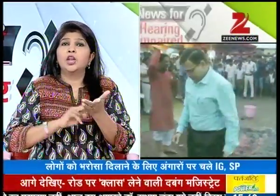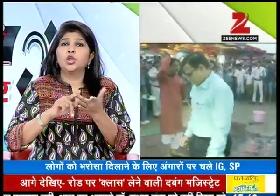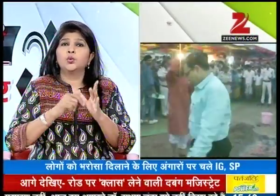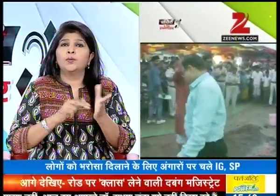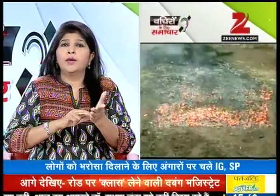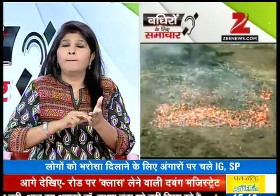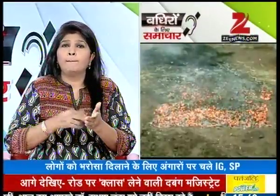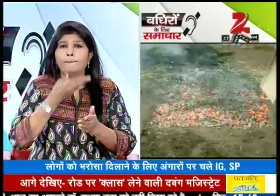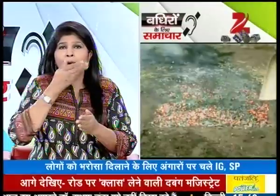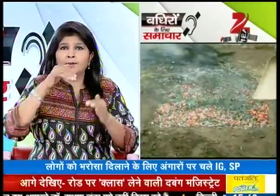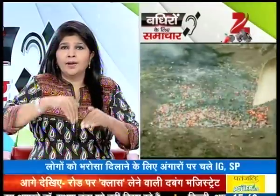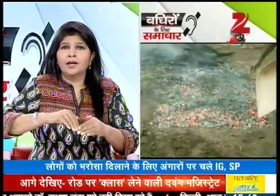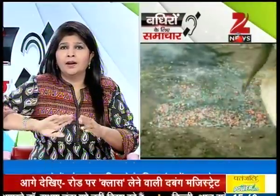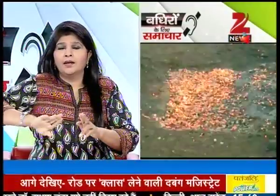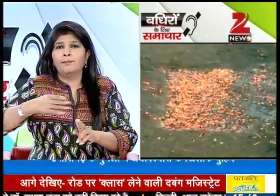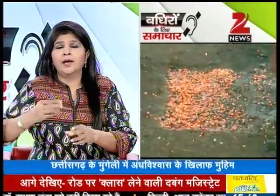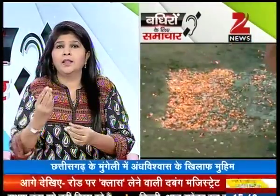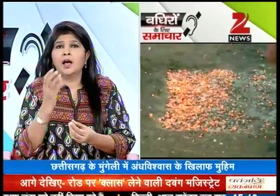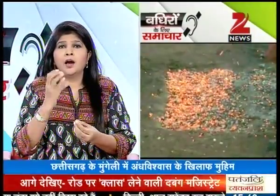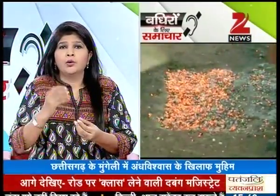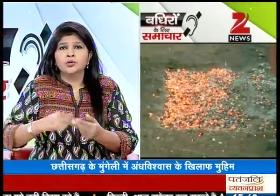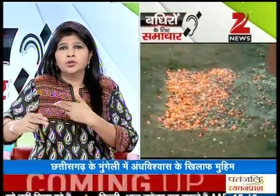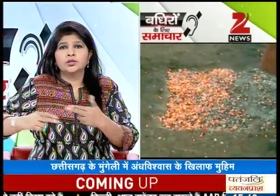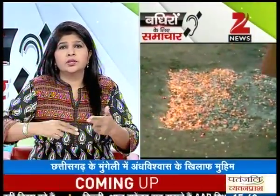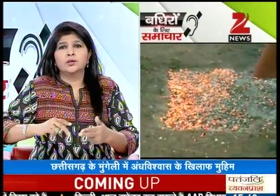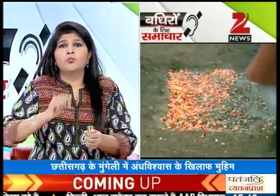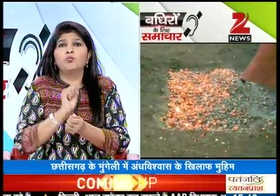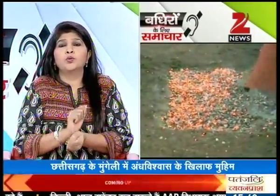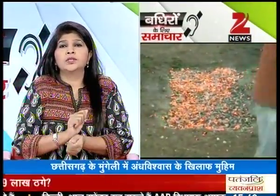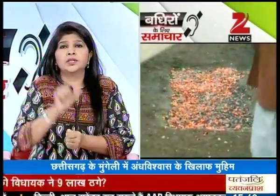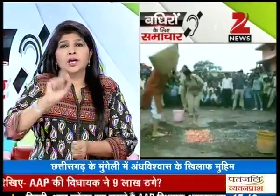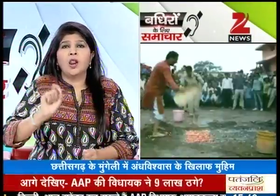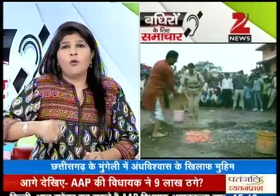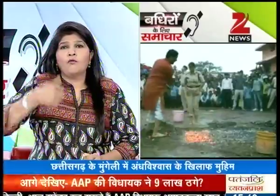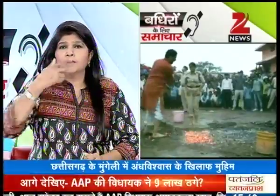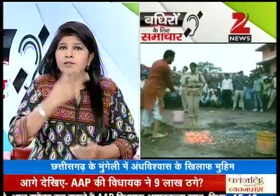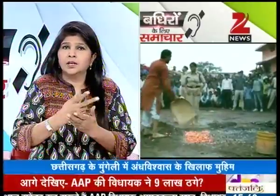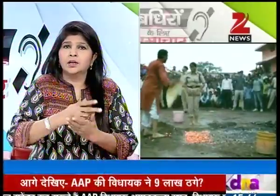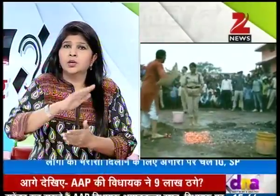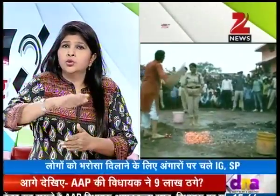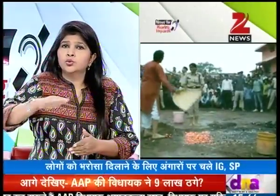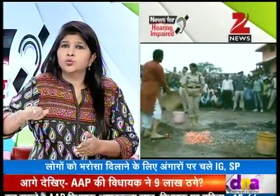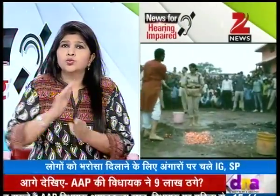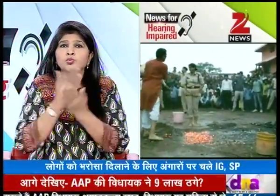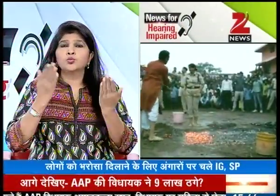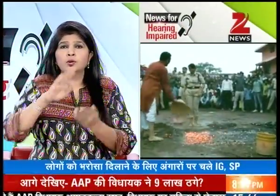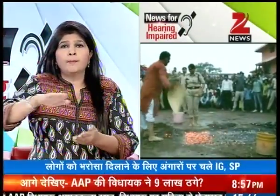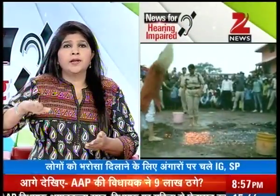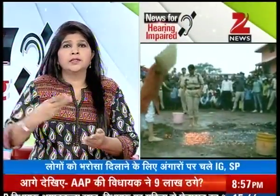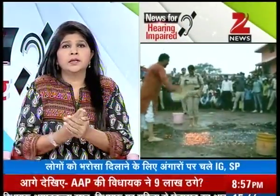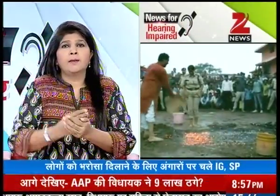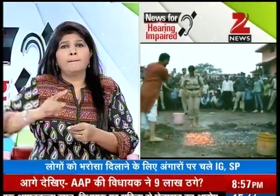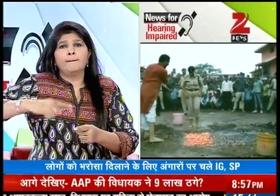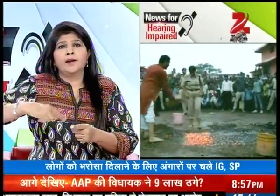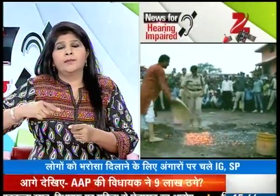एसपी नीतू कमल भी पैर पानी में डालकर अंगारों से गुजरी। पुलिस अधिकारियों को देखकर मौके पर मौजूद